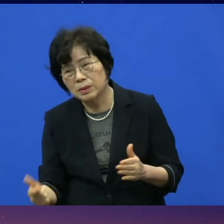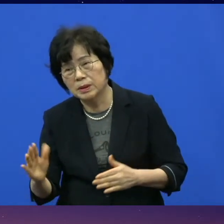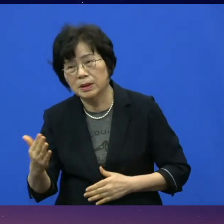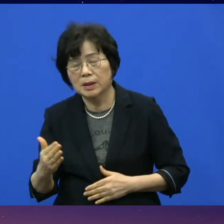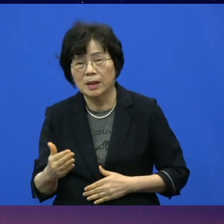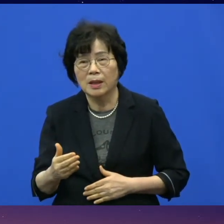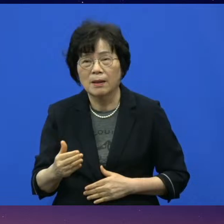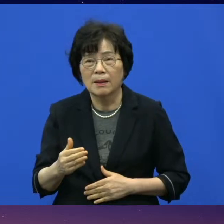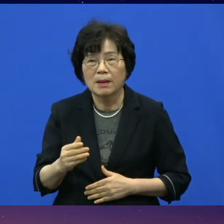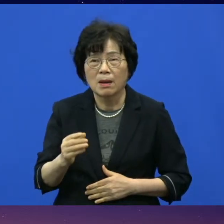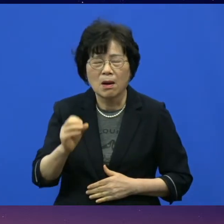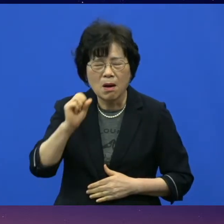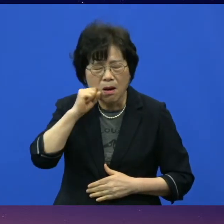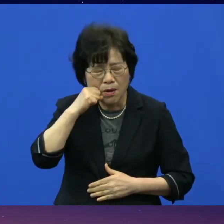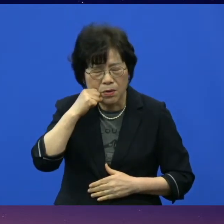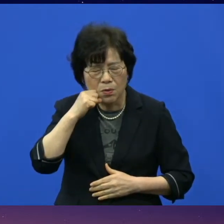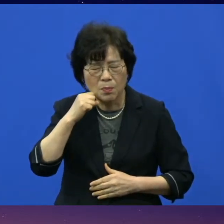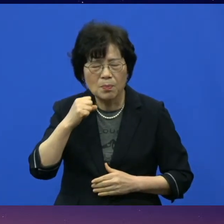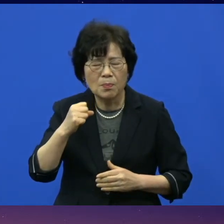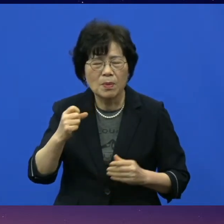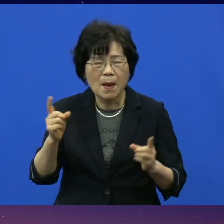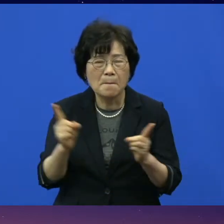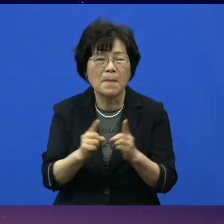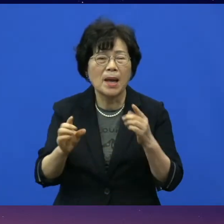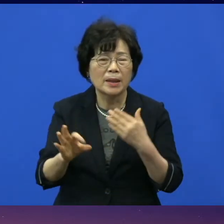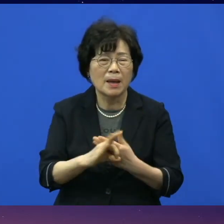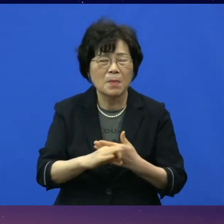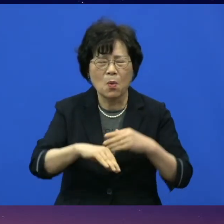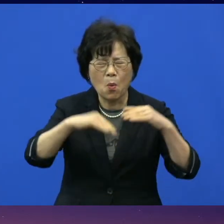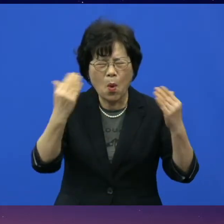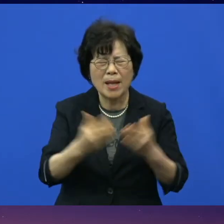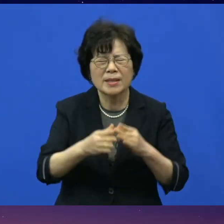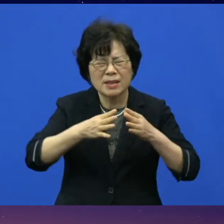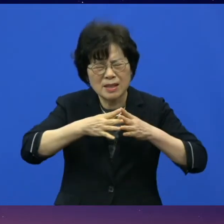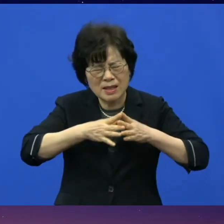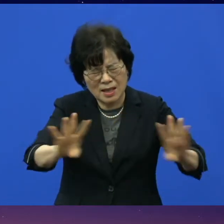예기치 않는 사건이 한번 밀어닥치면 와장창 깨져버려요.